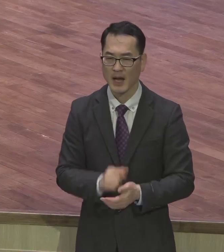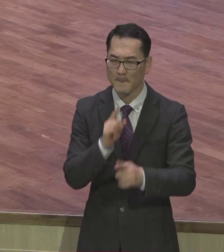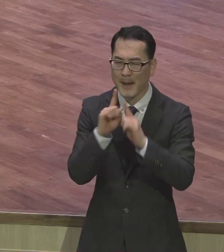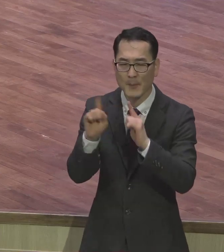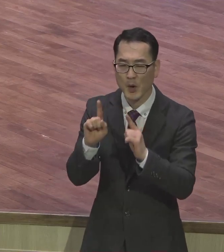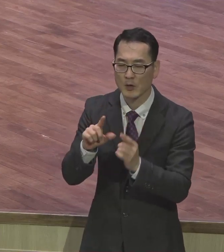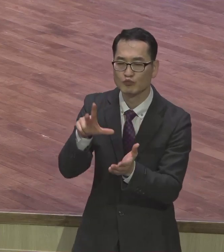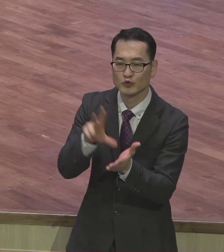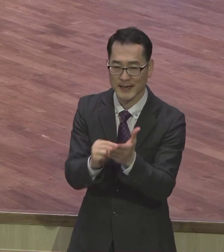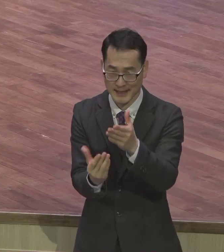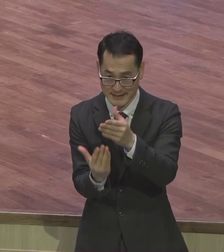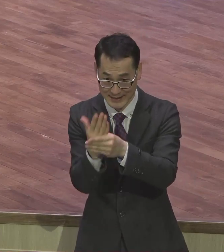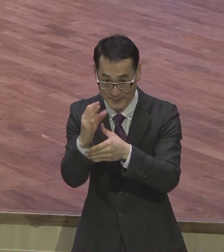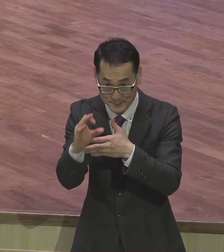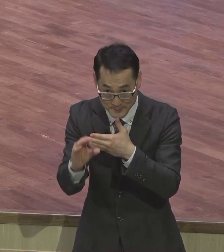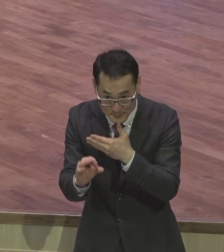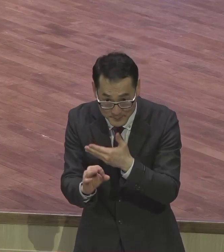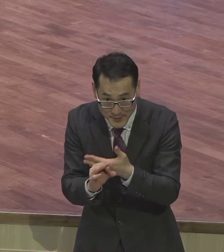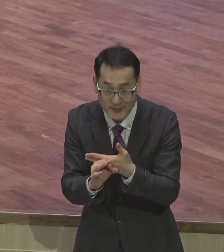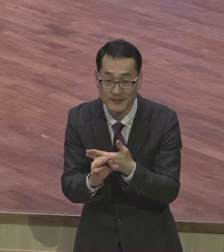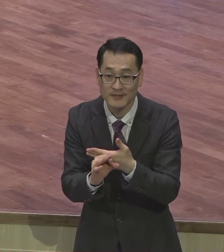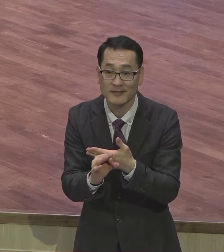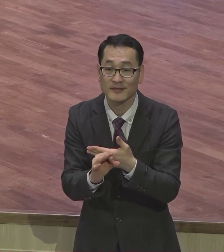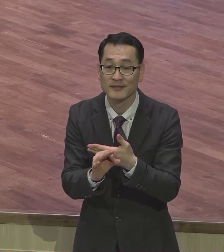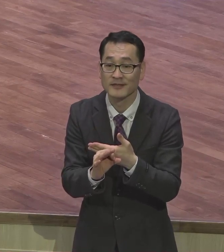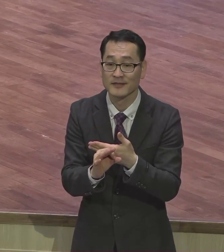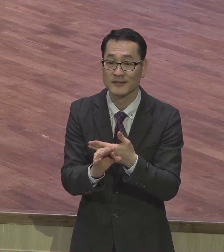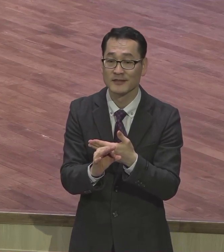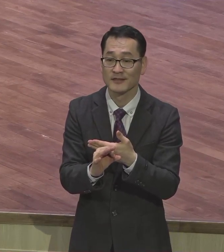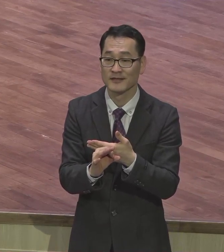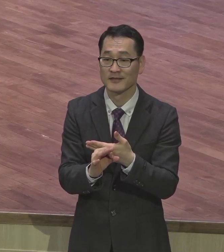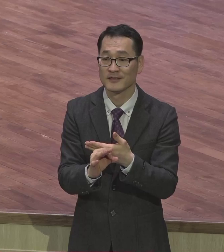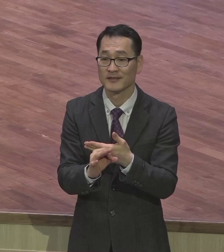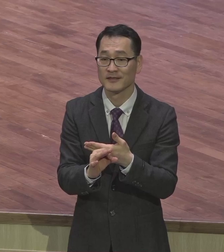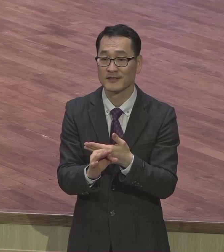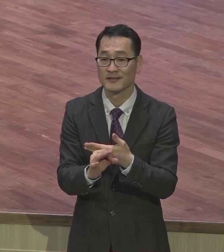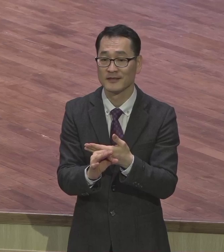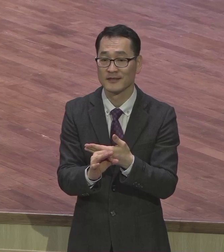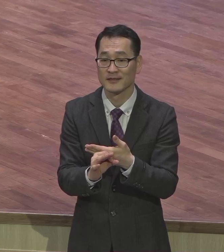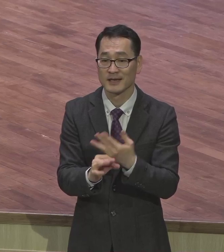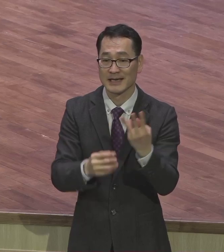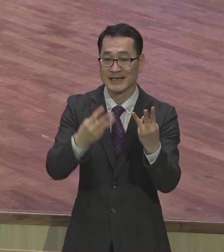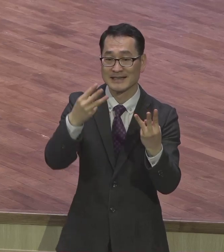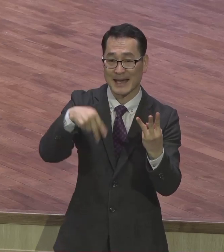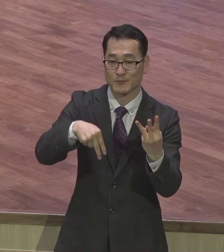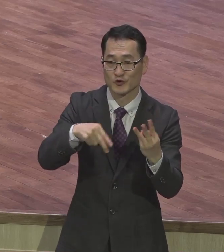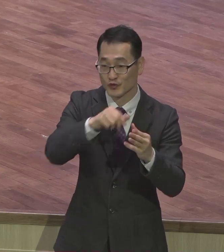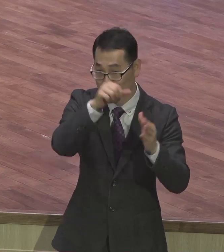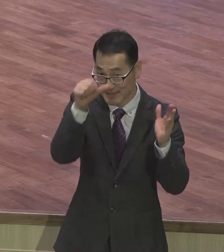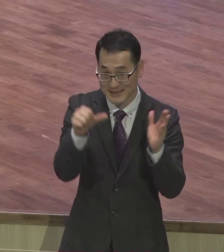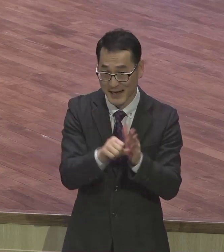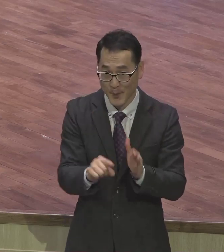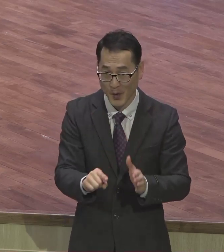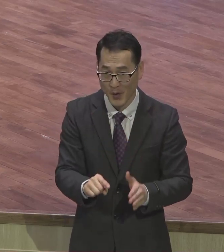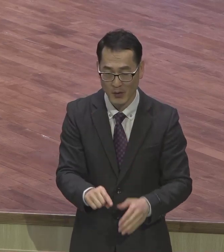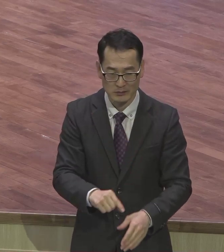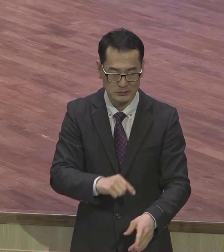문제가 생기면 이런 말이세요. 잘 들으세요. 문제가 생기면 삶유 인생은 남 탓하고 원망하고